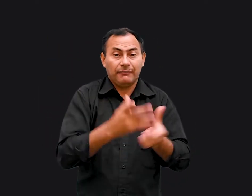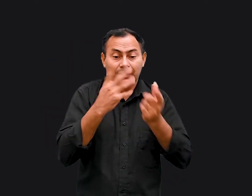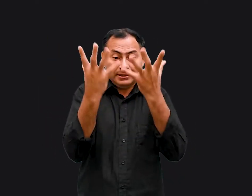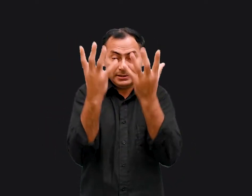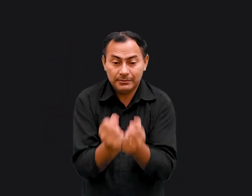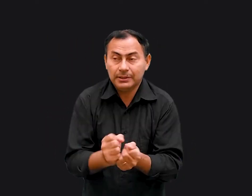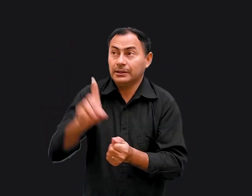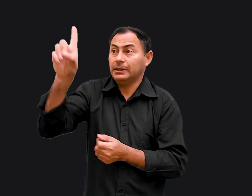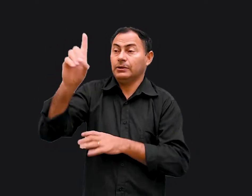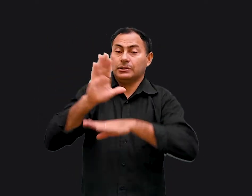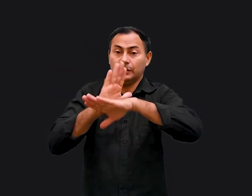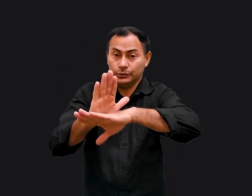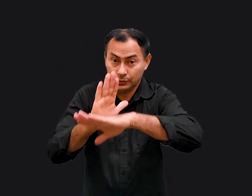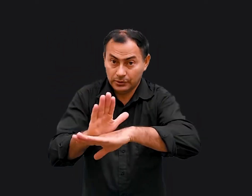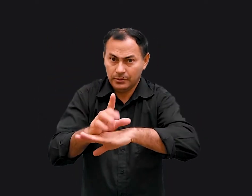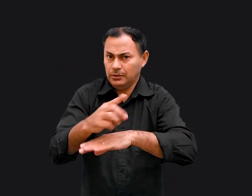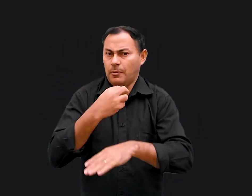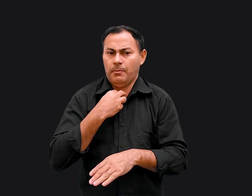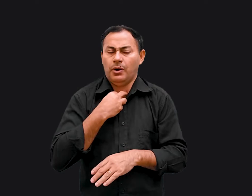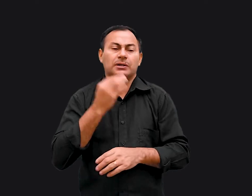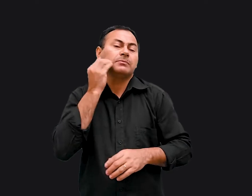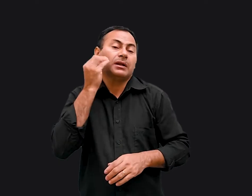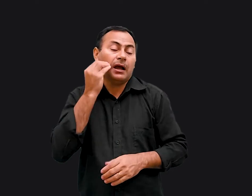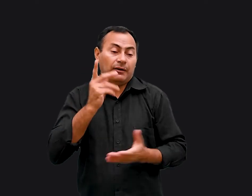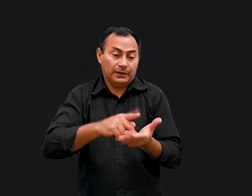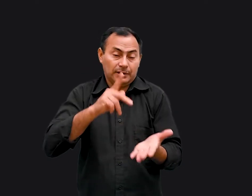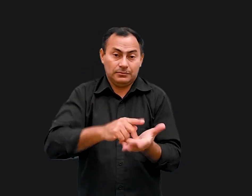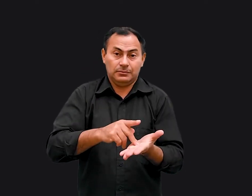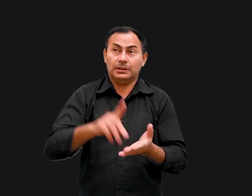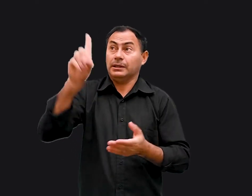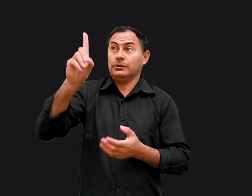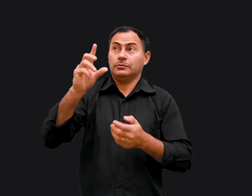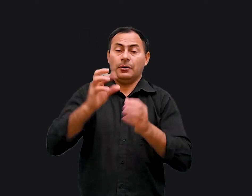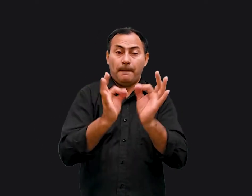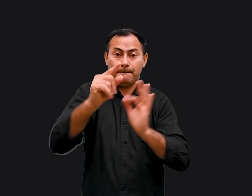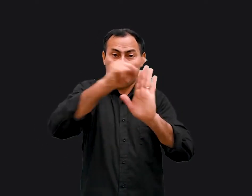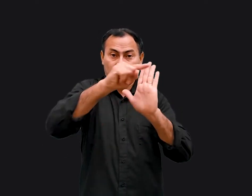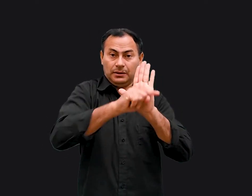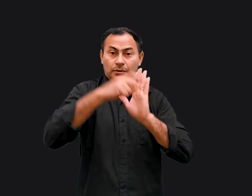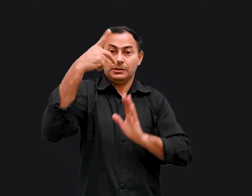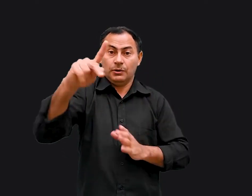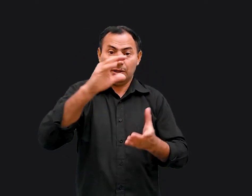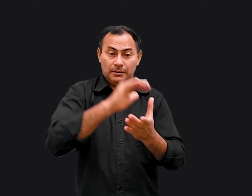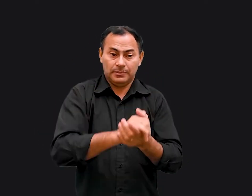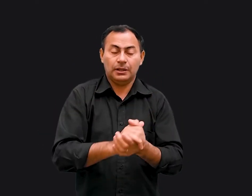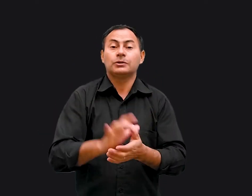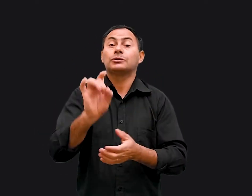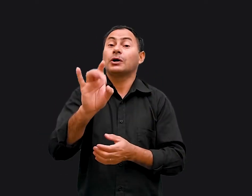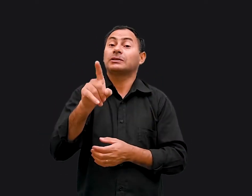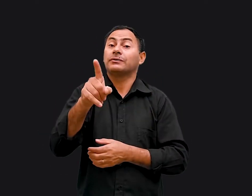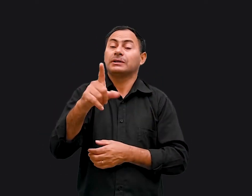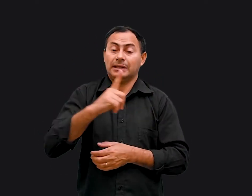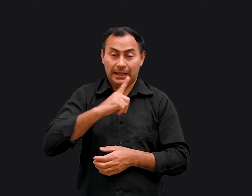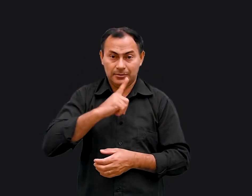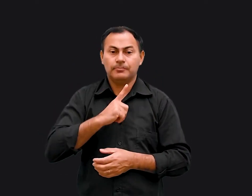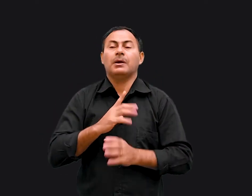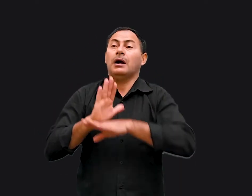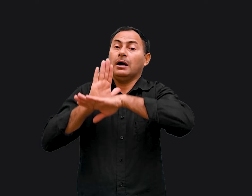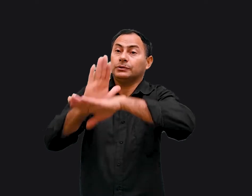menos que Deus o ajude. Você não pode experimentar verdadeiramente o que Deus planejou para o seu casamento, a menos que você tenha a ajuda de